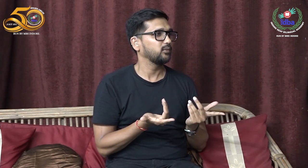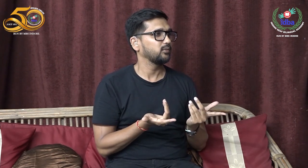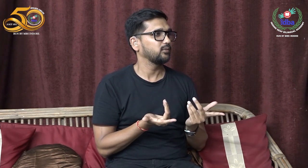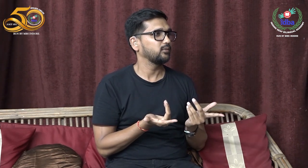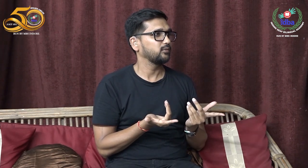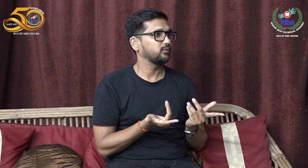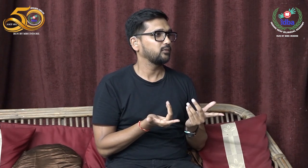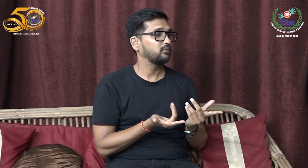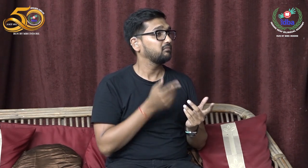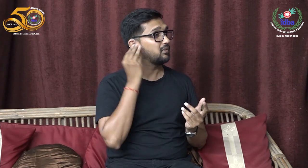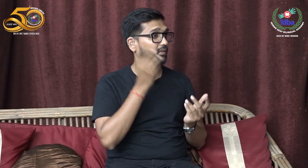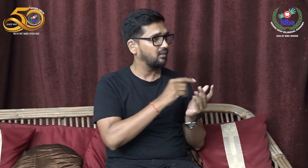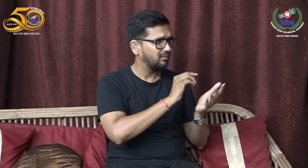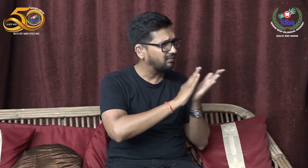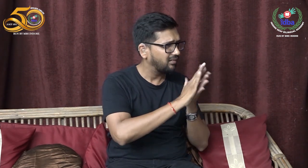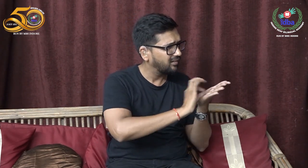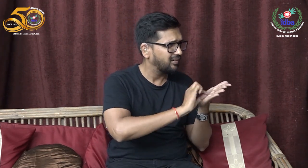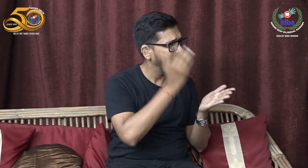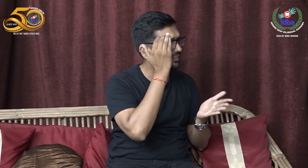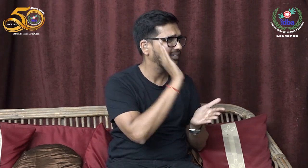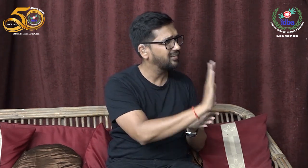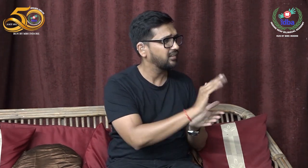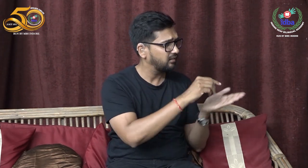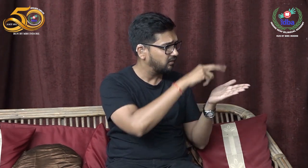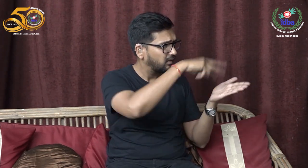कैसे करेंगे? तो वैसे ही आपको लिखना